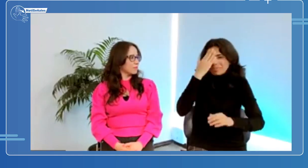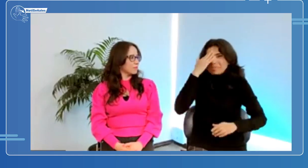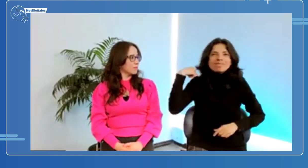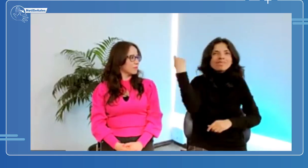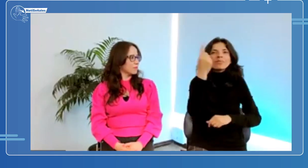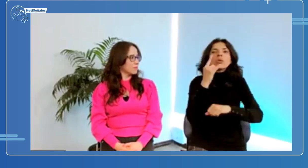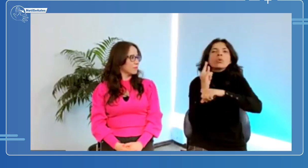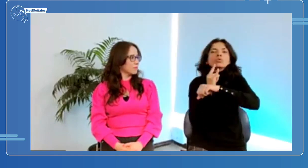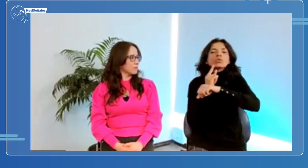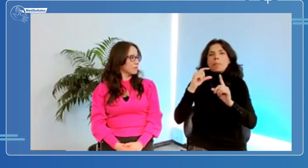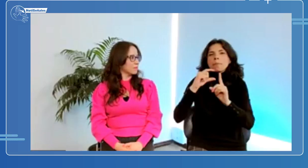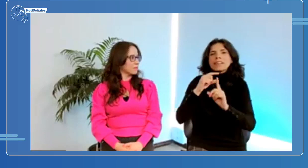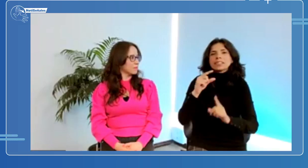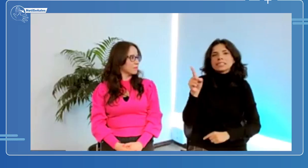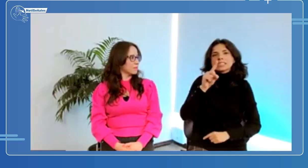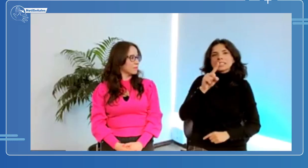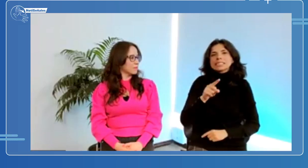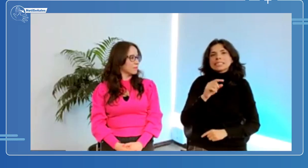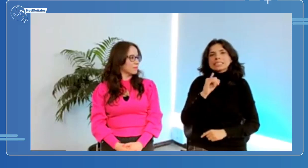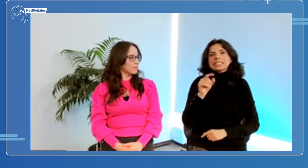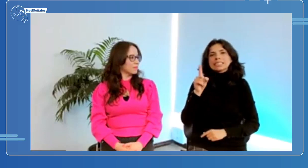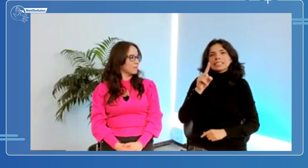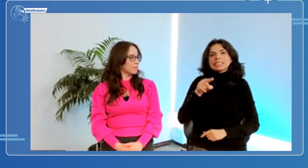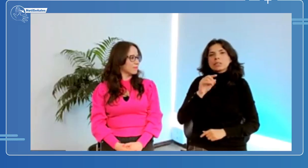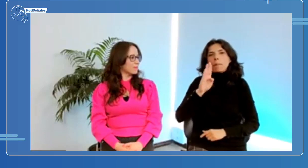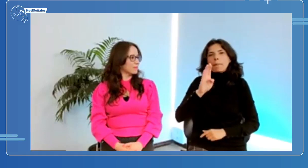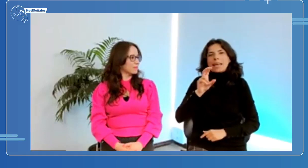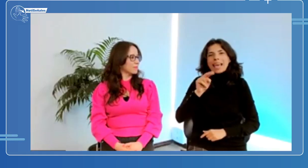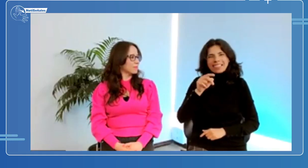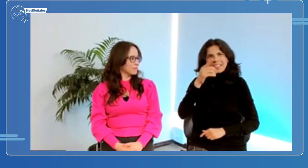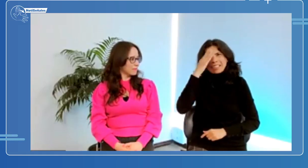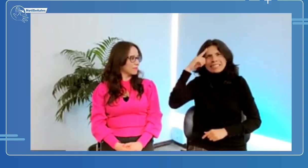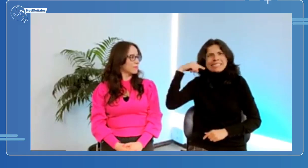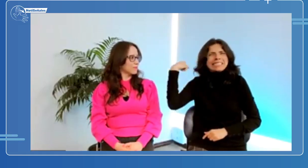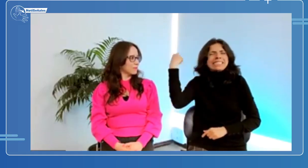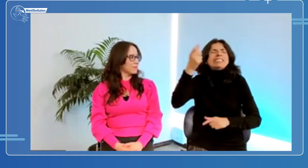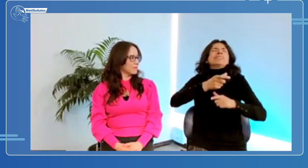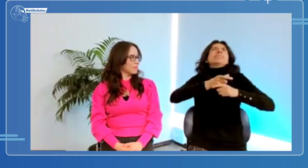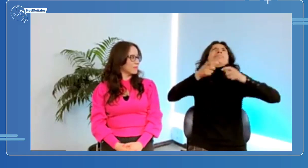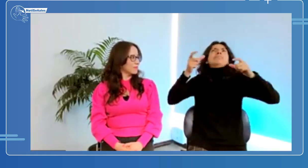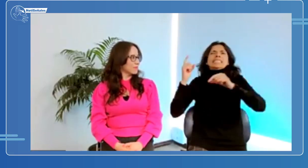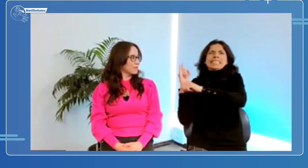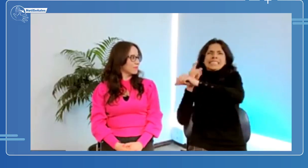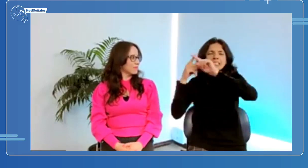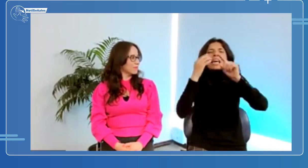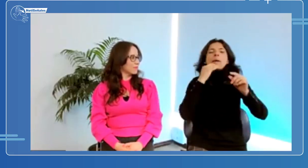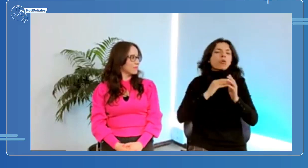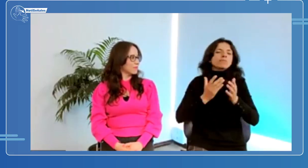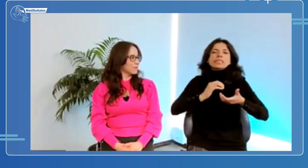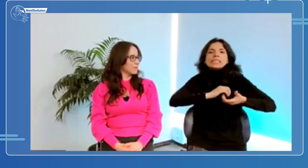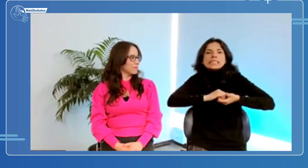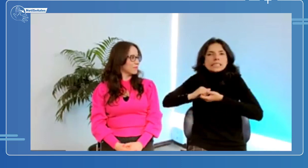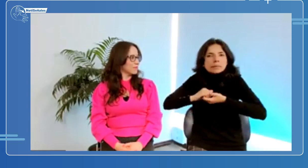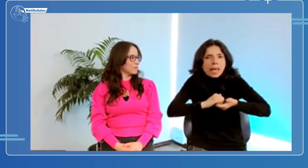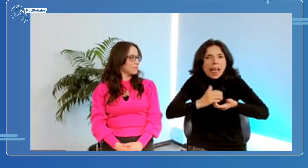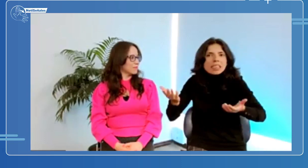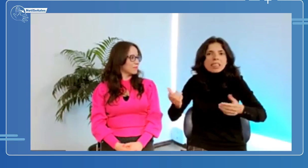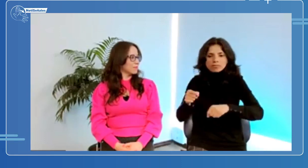lengua de señas. Por ejemplo, el uso de la palabra del Sisbén. Ustedes saben que gran cantidad de personas la